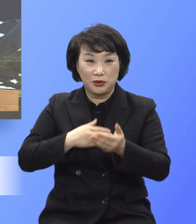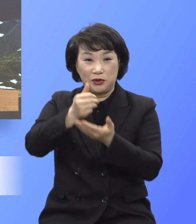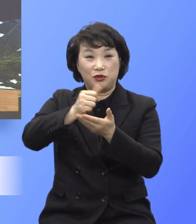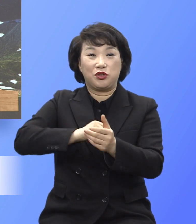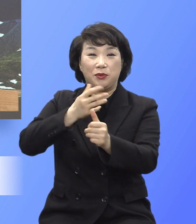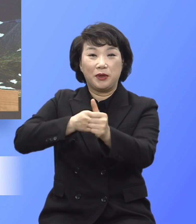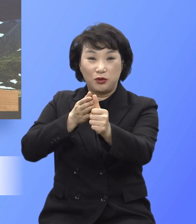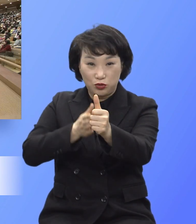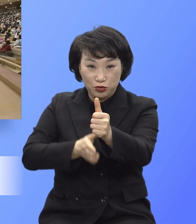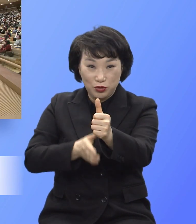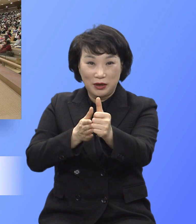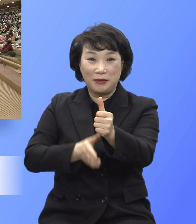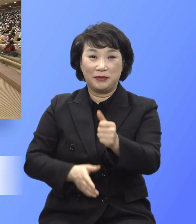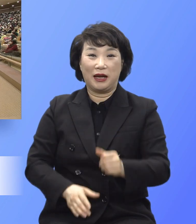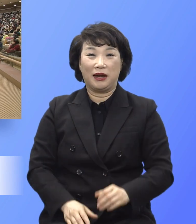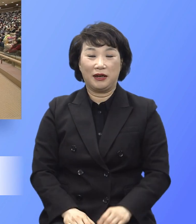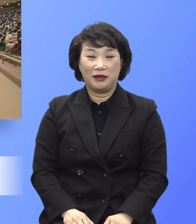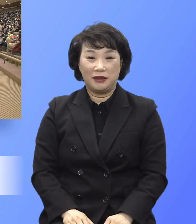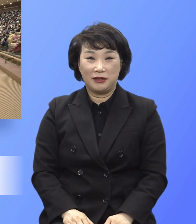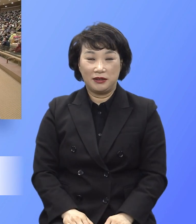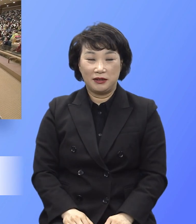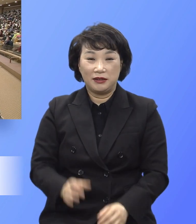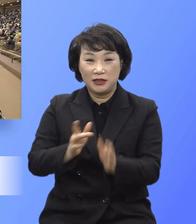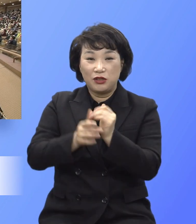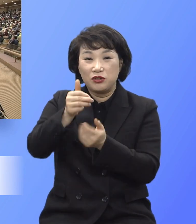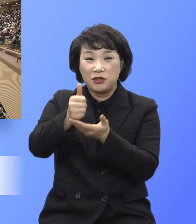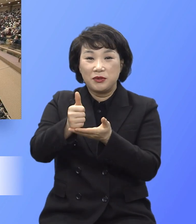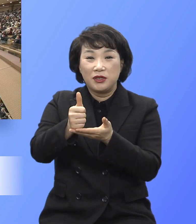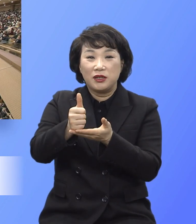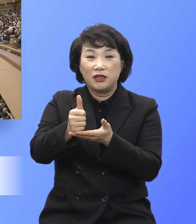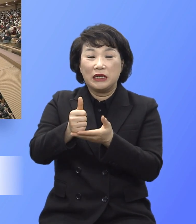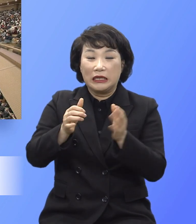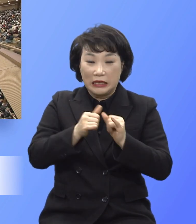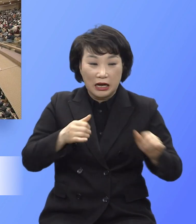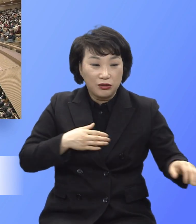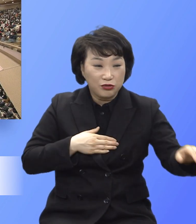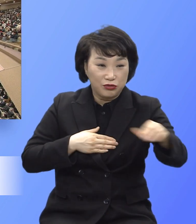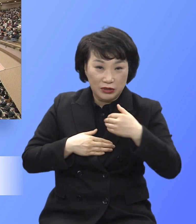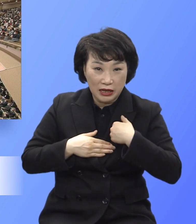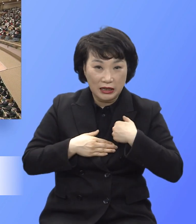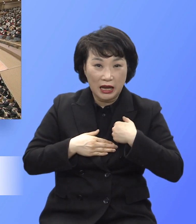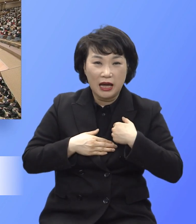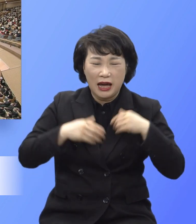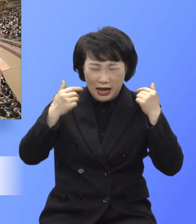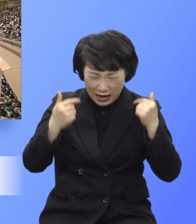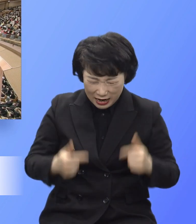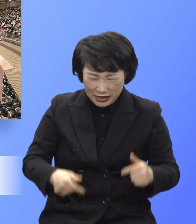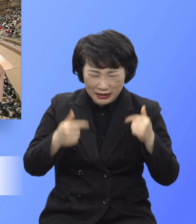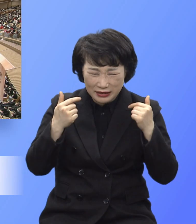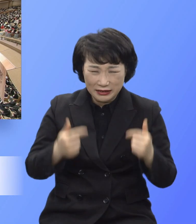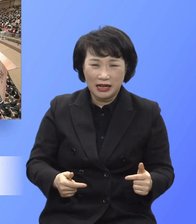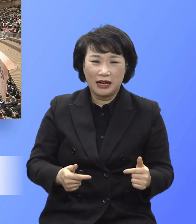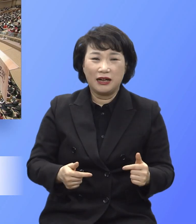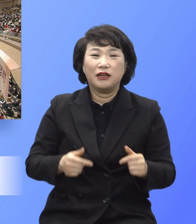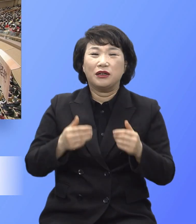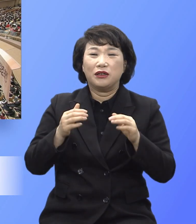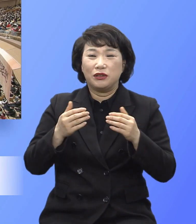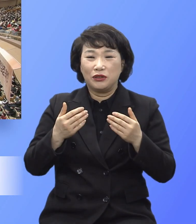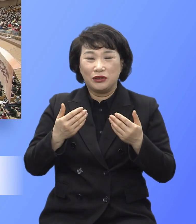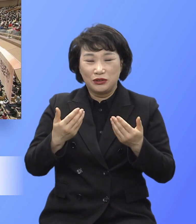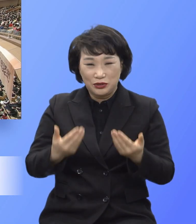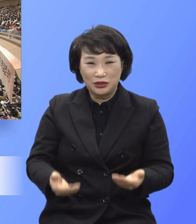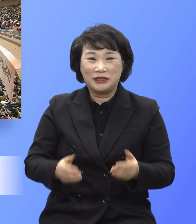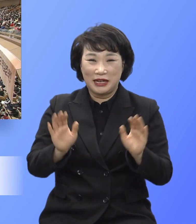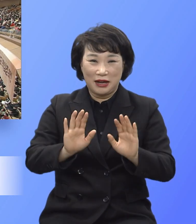주님의 이름으로 축원합니다. 예수 그리스도는 인간을 향해 밤낮 쉬지 않고